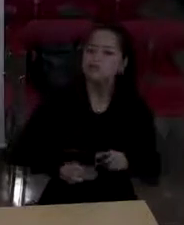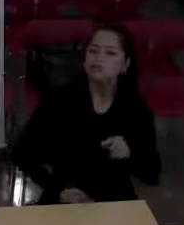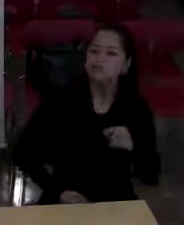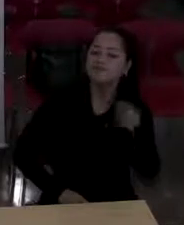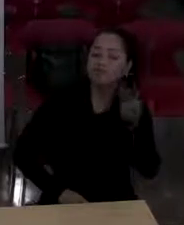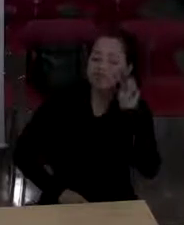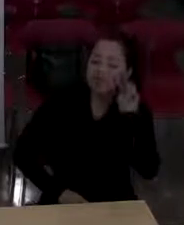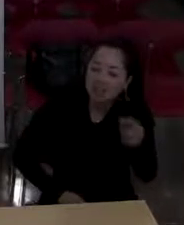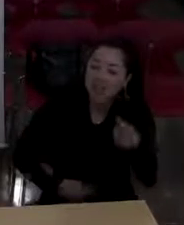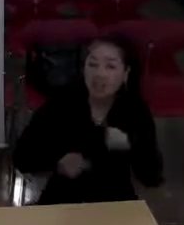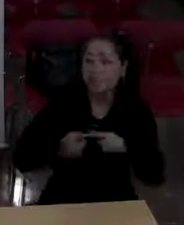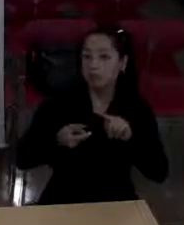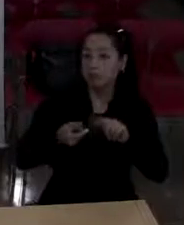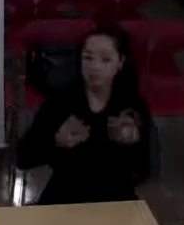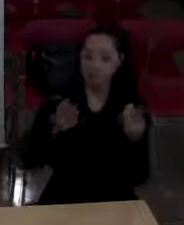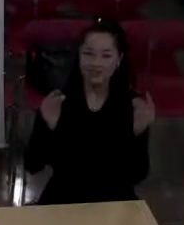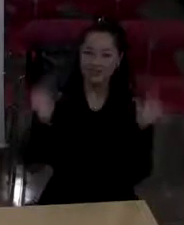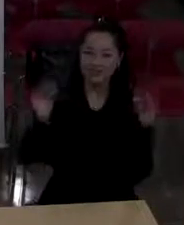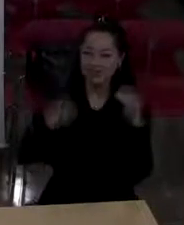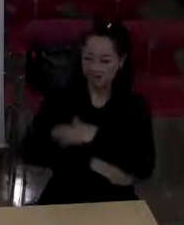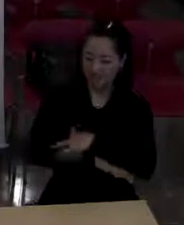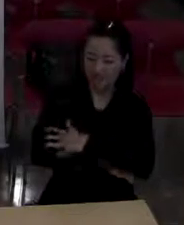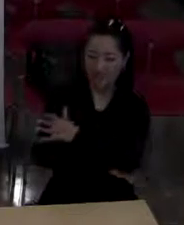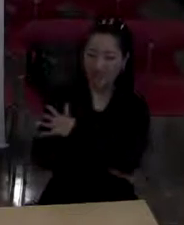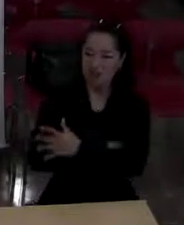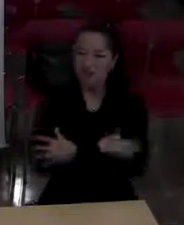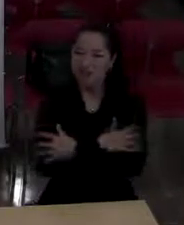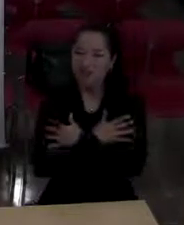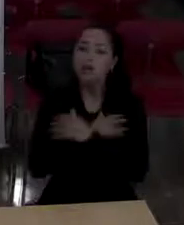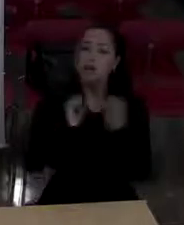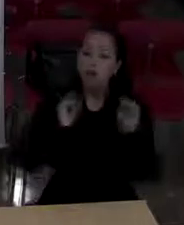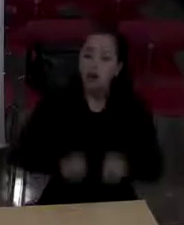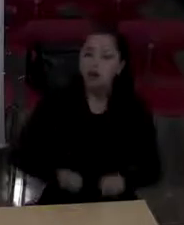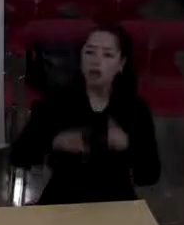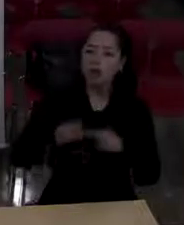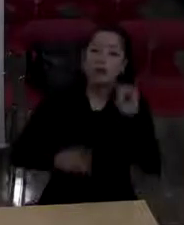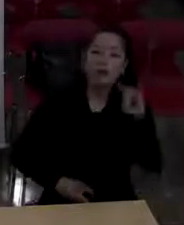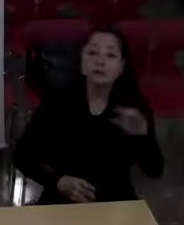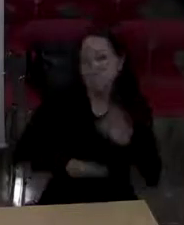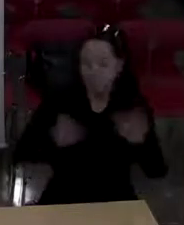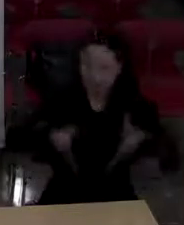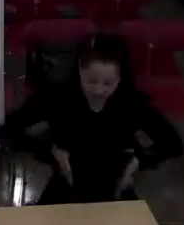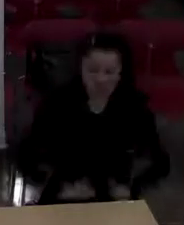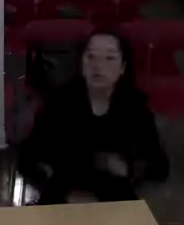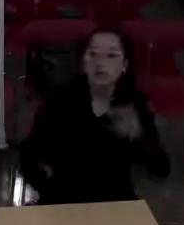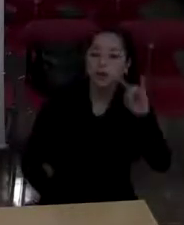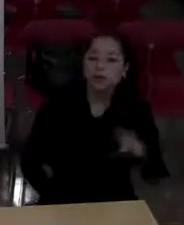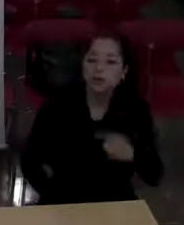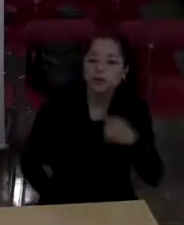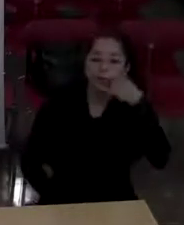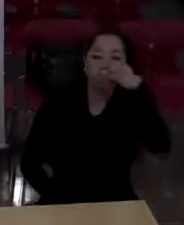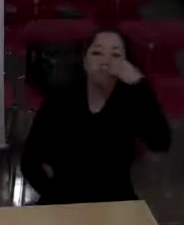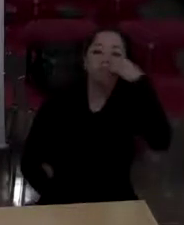cuando pues el bebé también está ya nace, el olfato y pues el gusto.